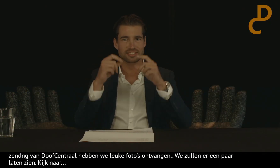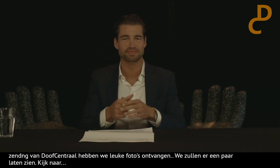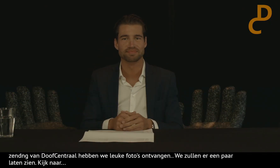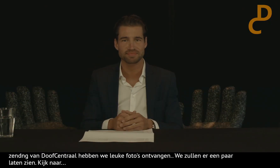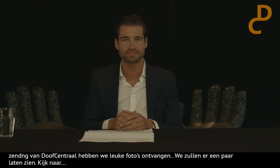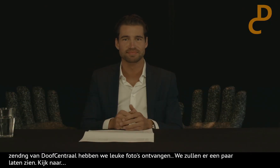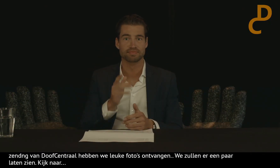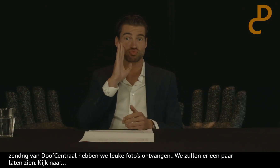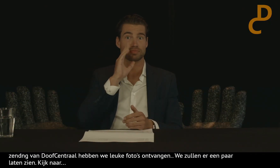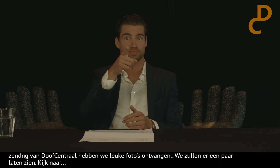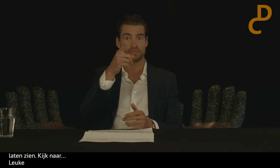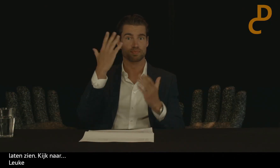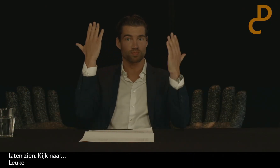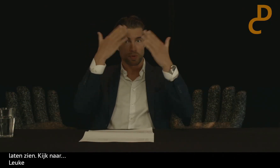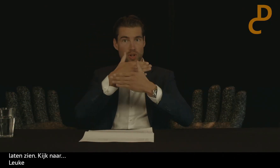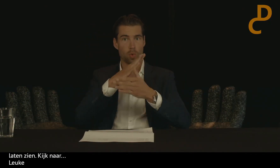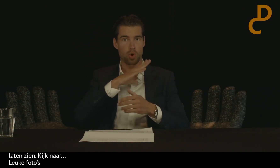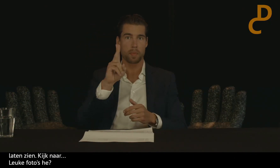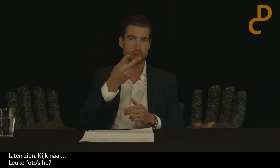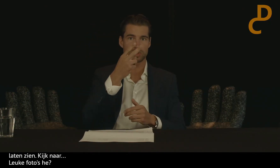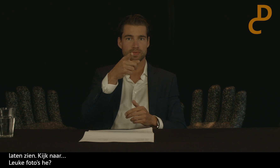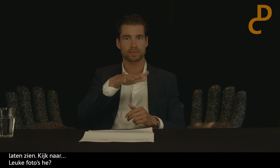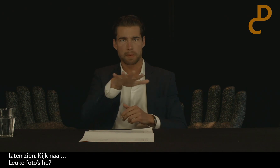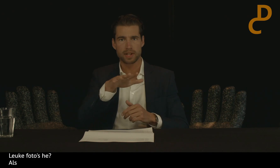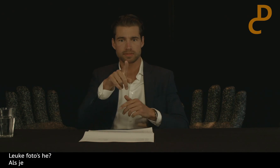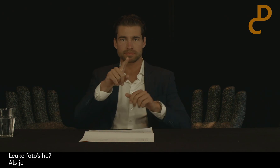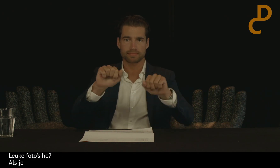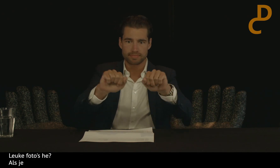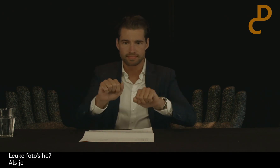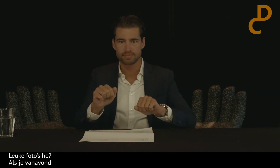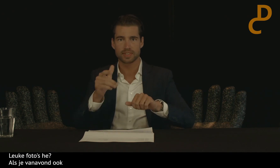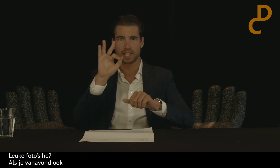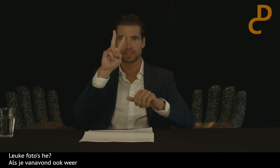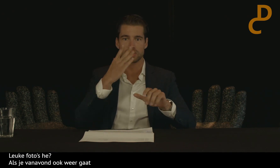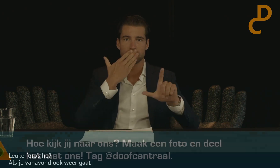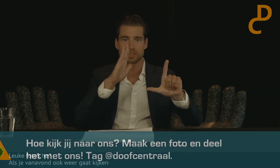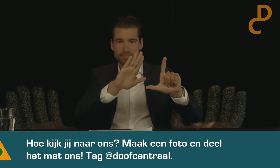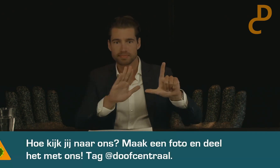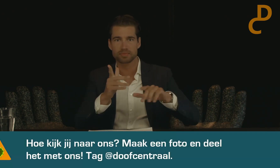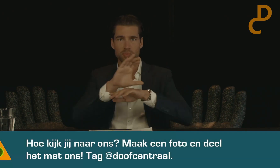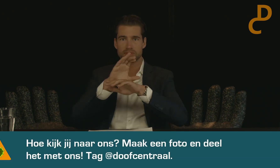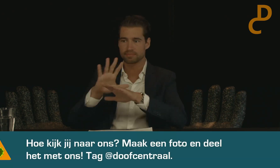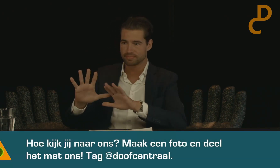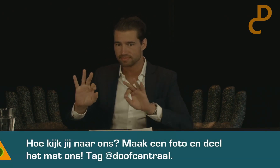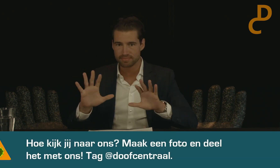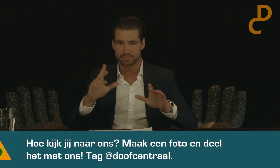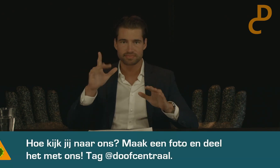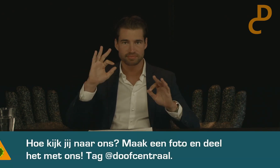Leuke foto's, hè? Dus als je vanavond ook weer gaat kijken in je kamer, dat je even de tv even goed gaat schoonmaken